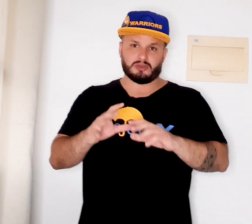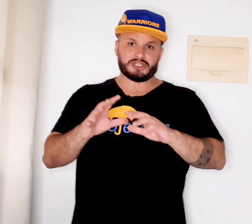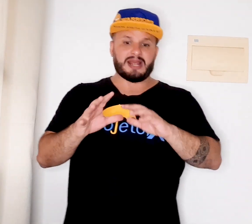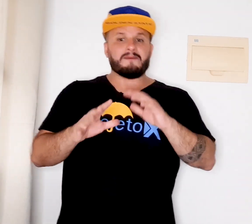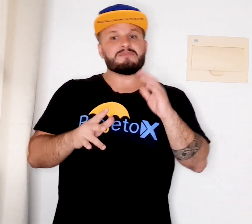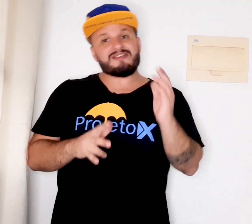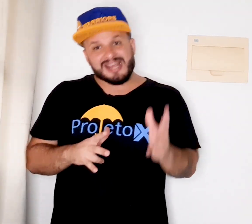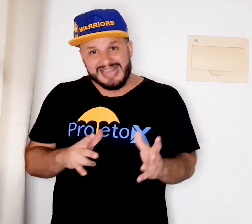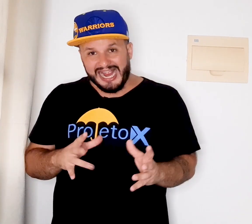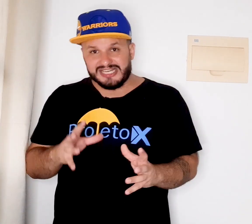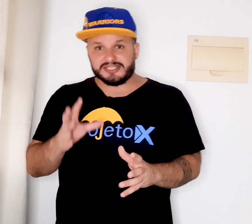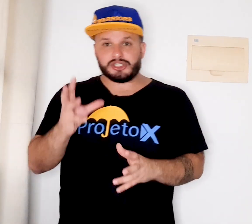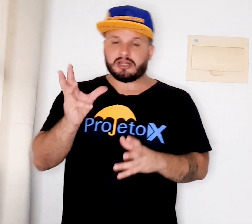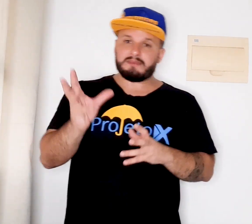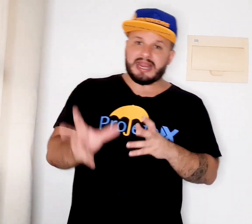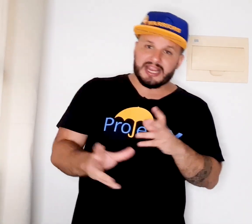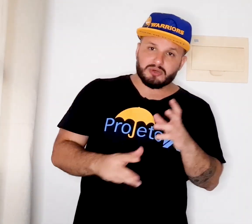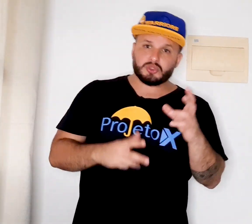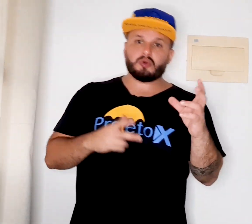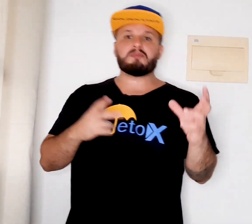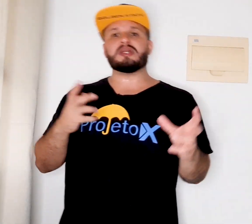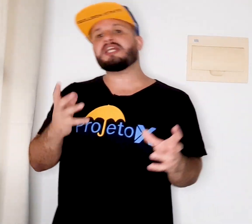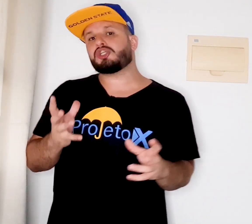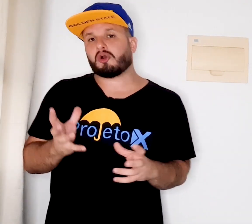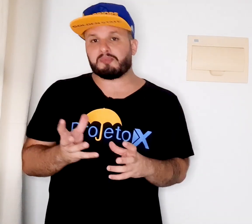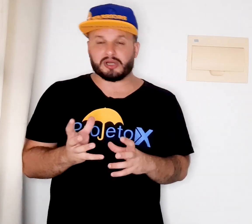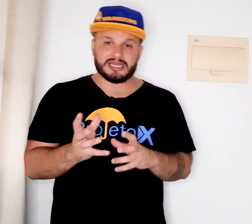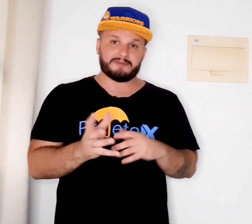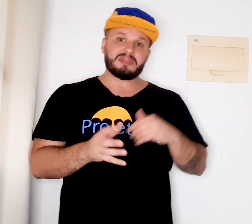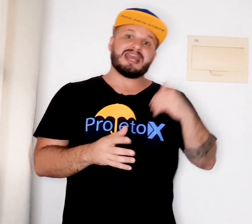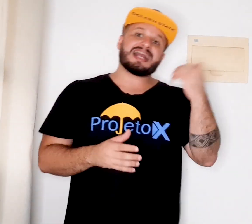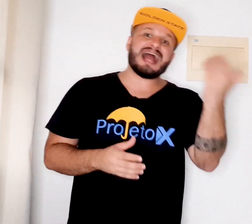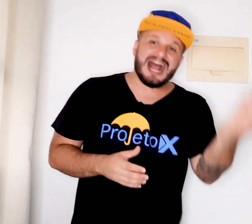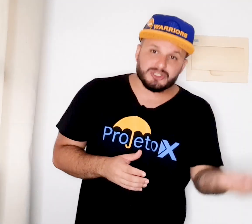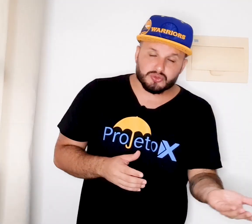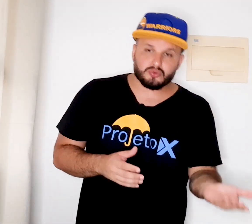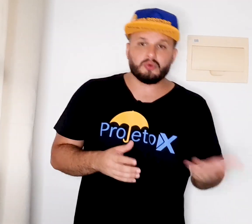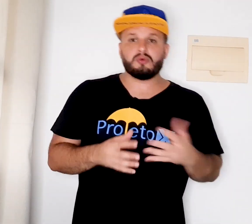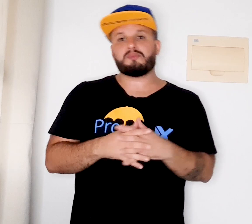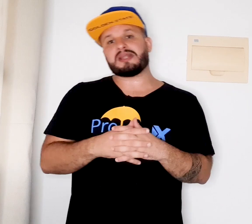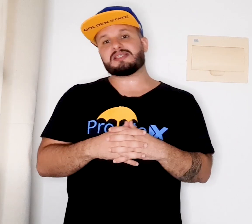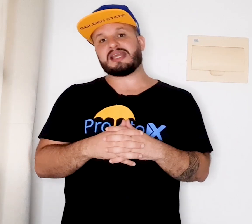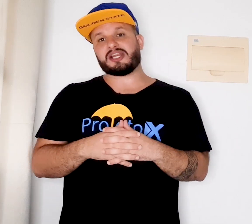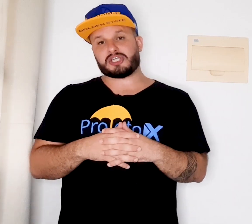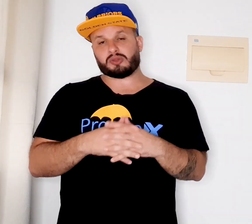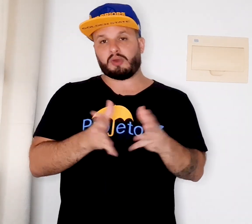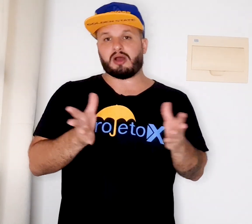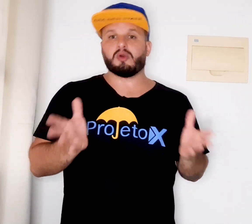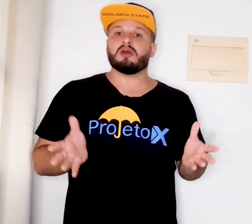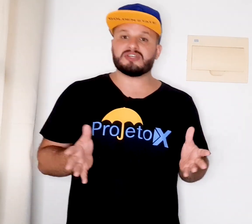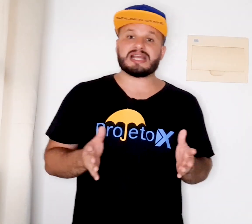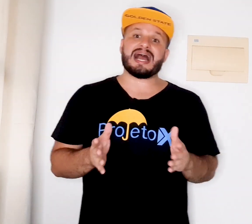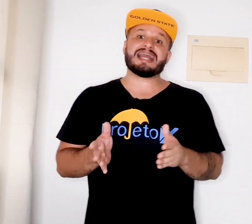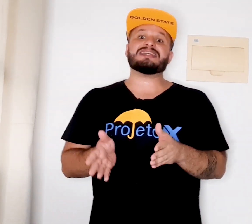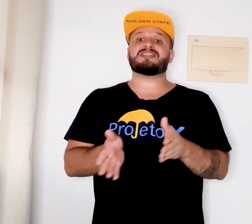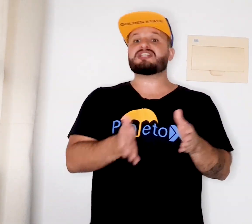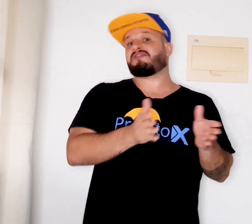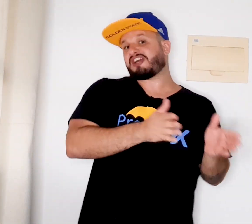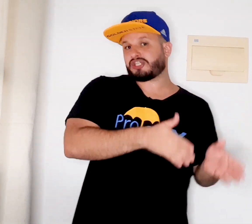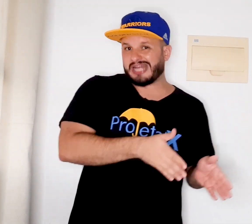eleições. Na verdade, existe também aí um jogo político, porque caso o presidente atual, Vizcarra, ele seja